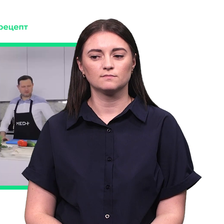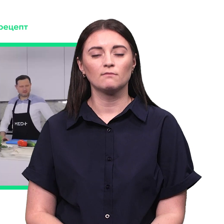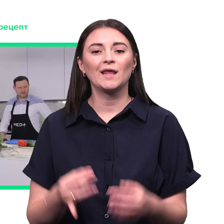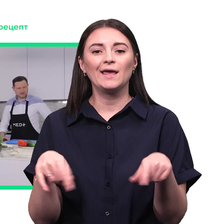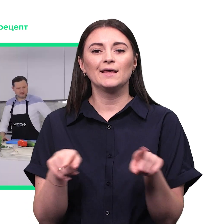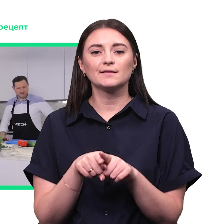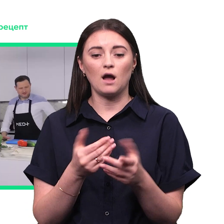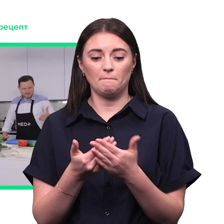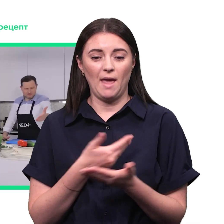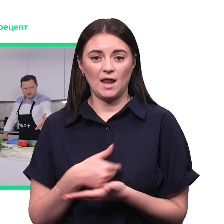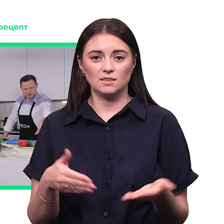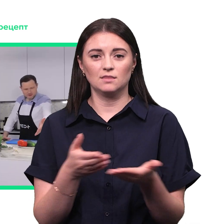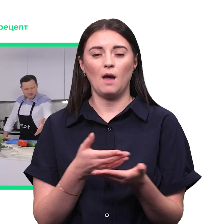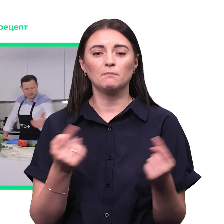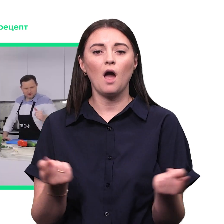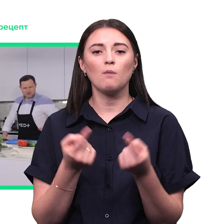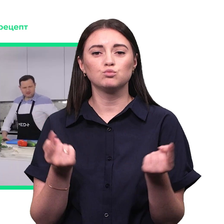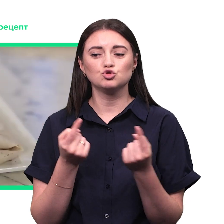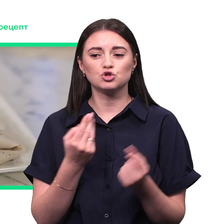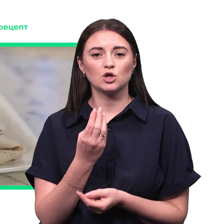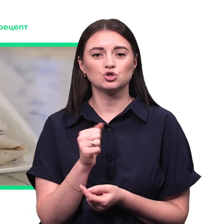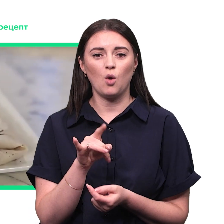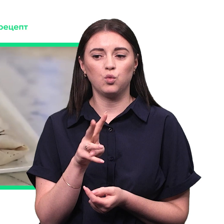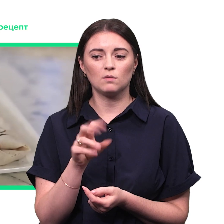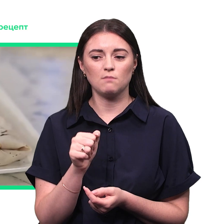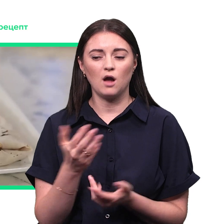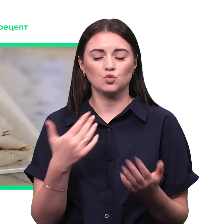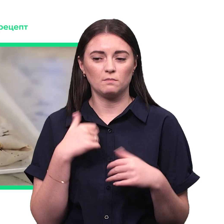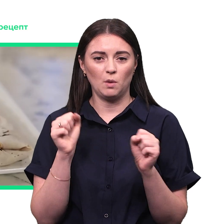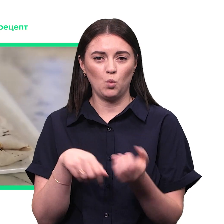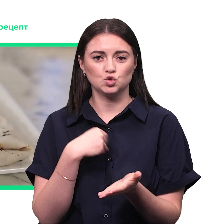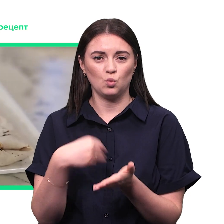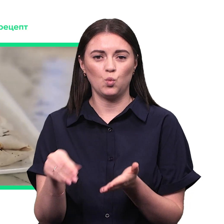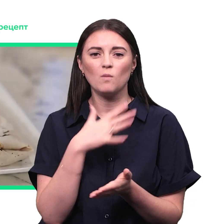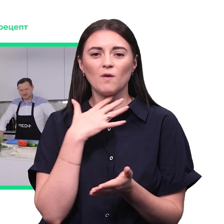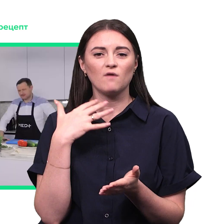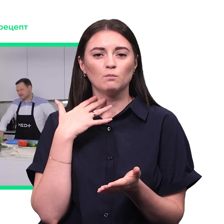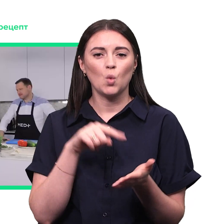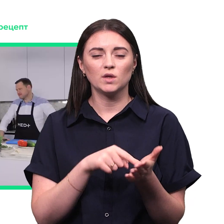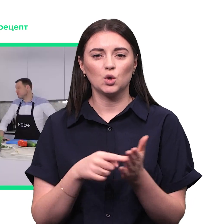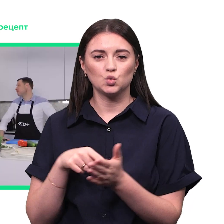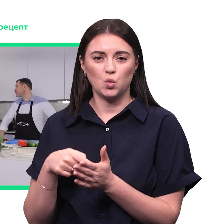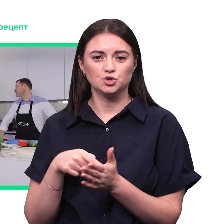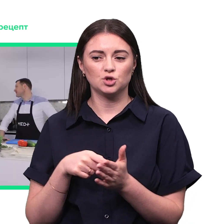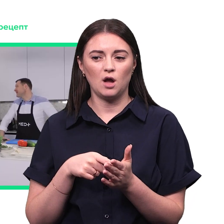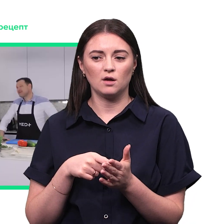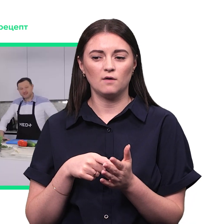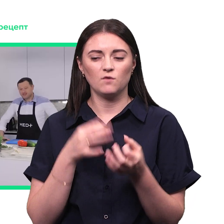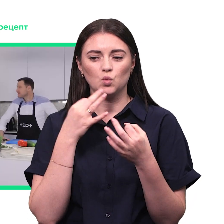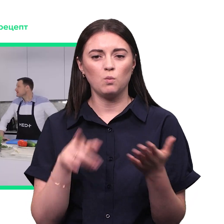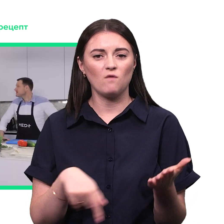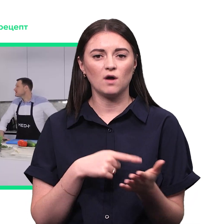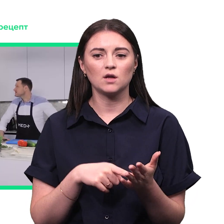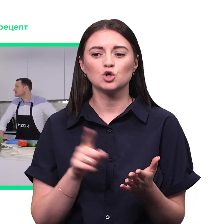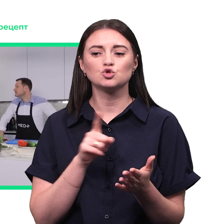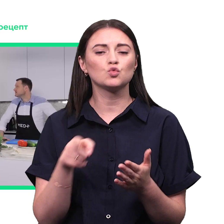Итак, вот перед нами обычная шаурма, которую мы можем купить во многих точках любого города. А что